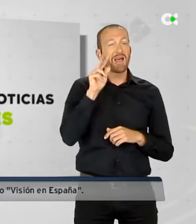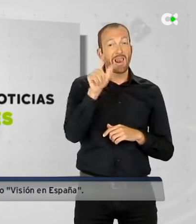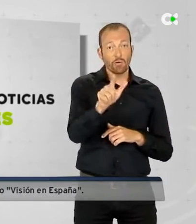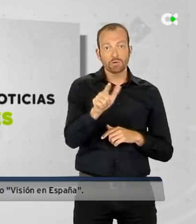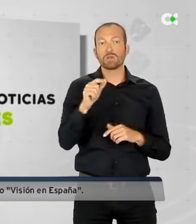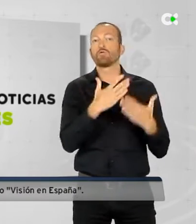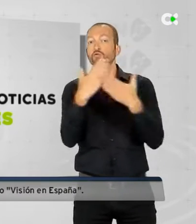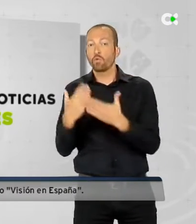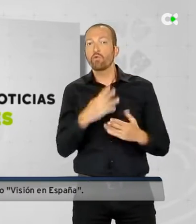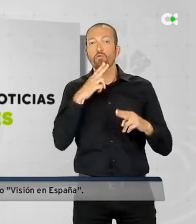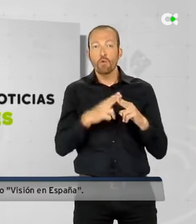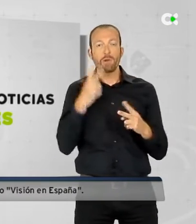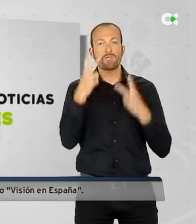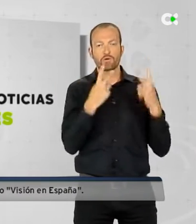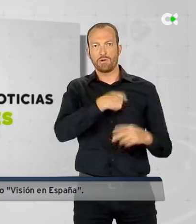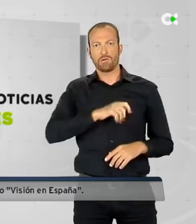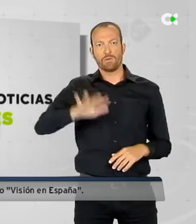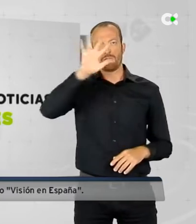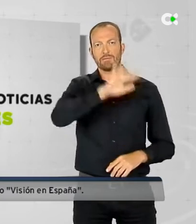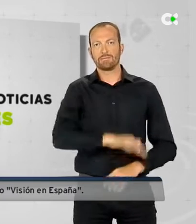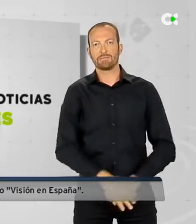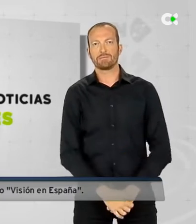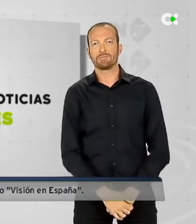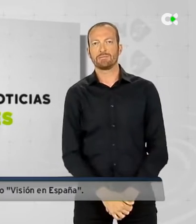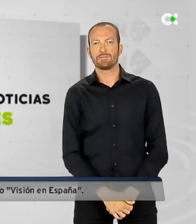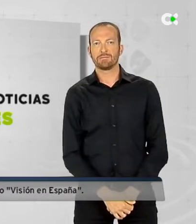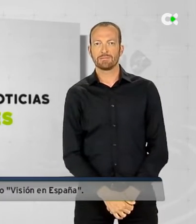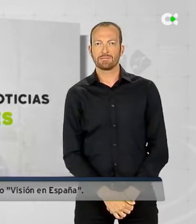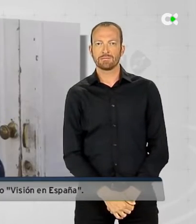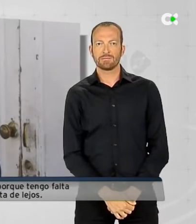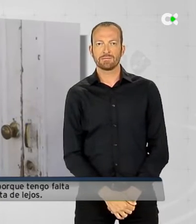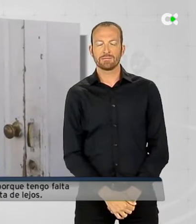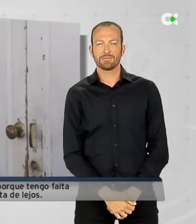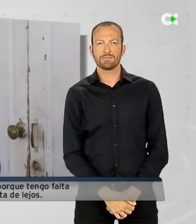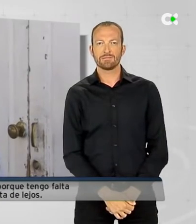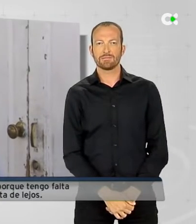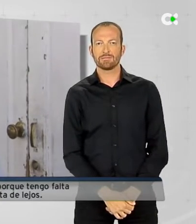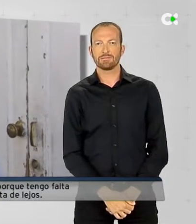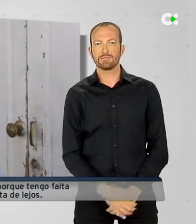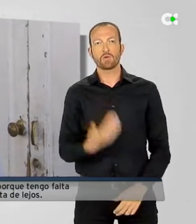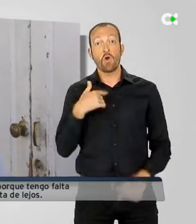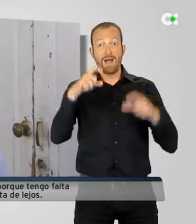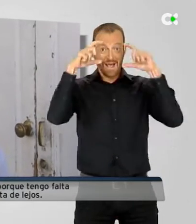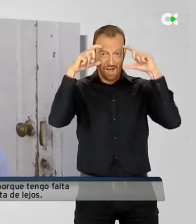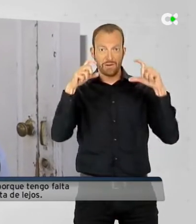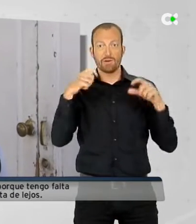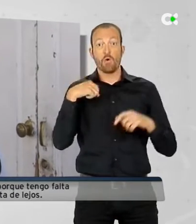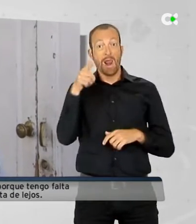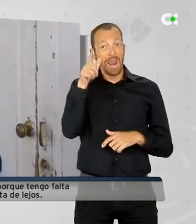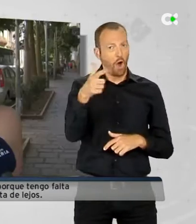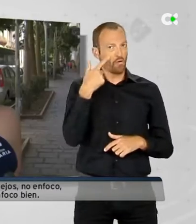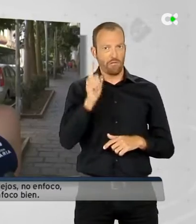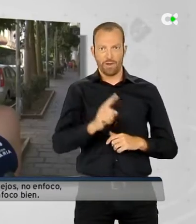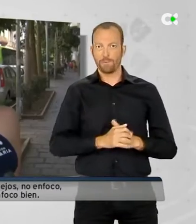el estudio de visión en España. Yo llevo gafas porque tengo falta de vista de lejos,